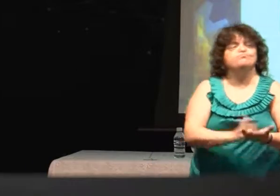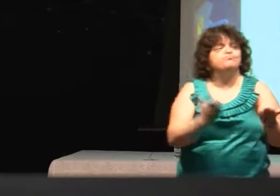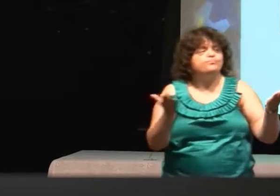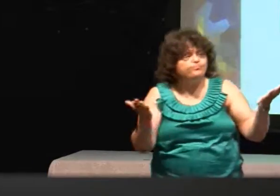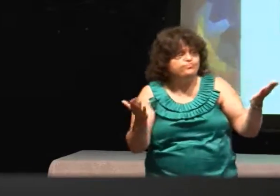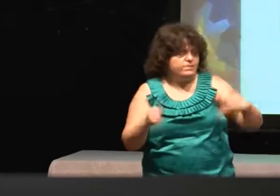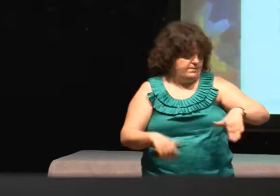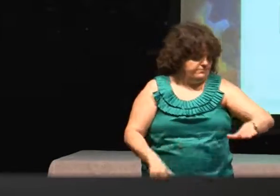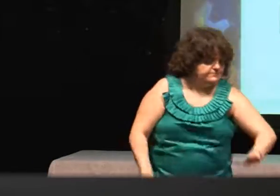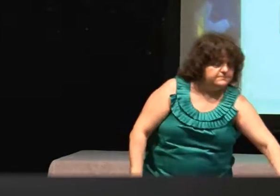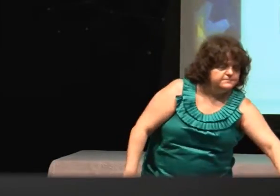exemplificar.